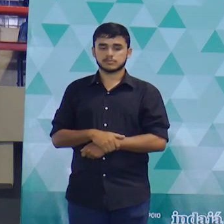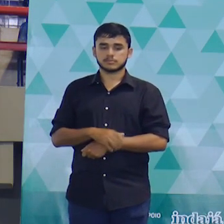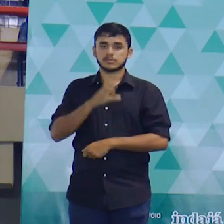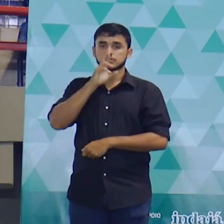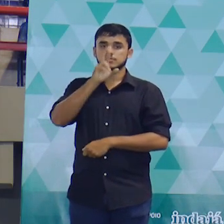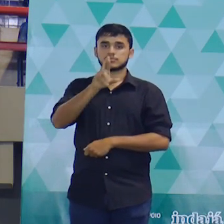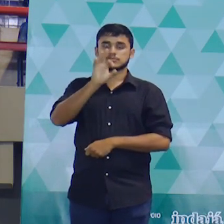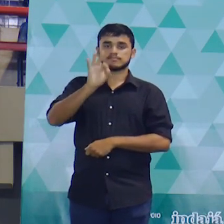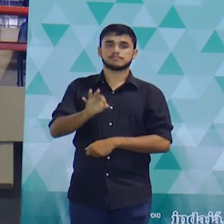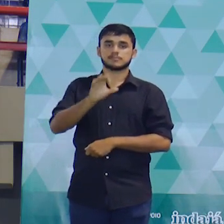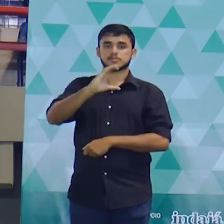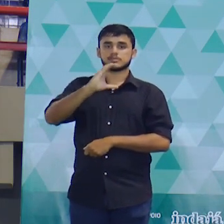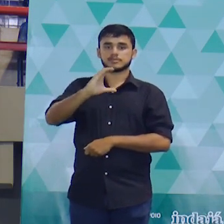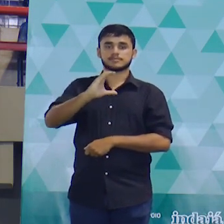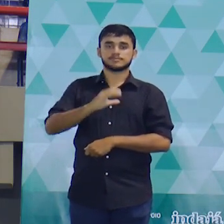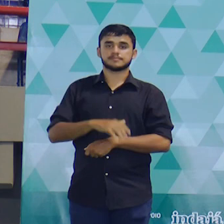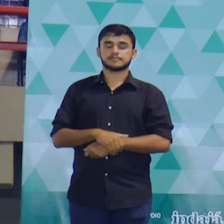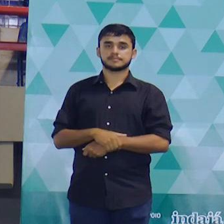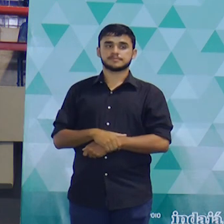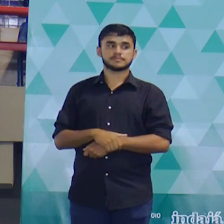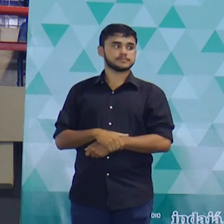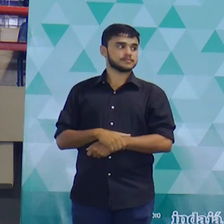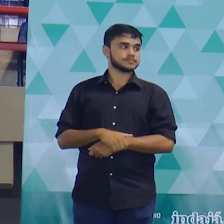C. Ok?